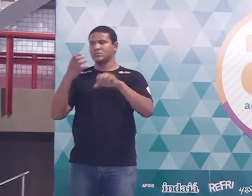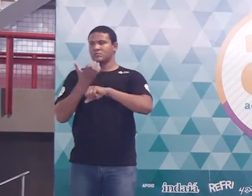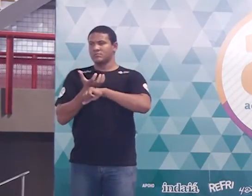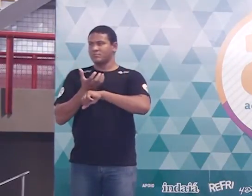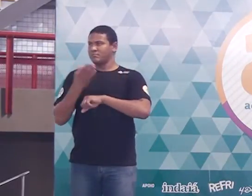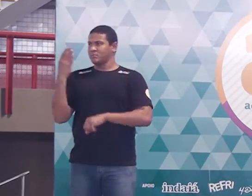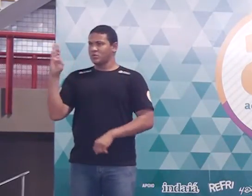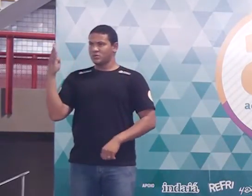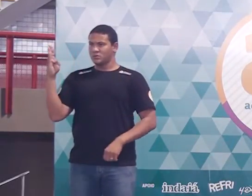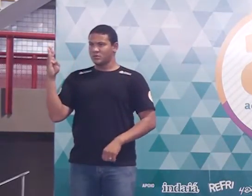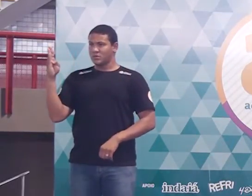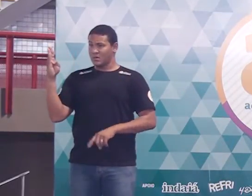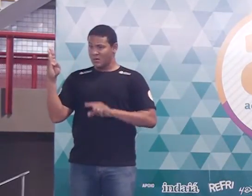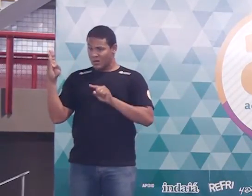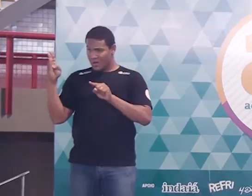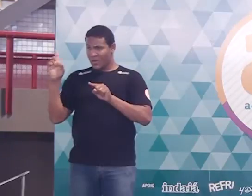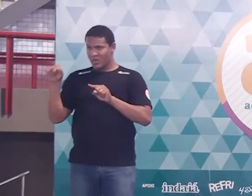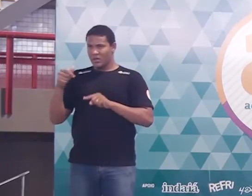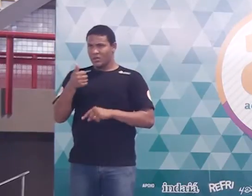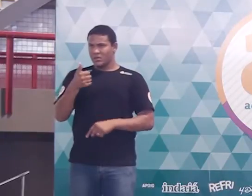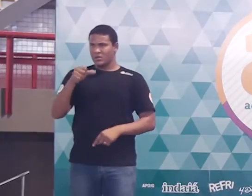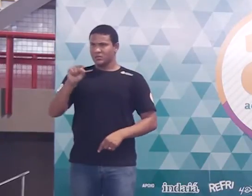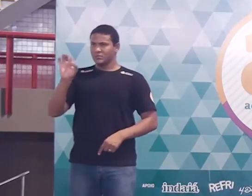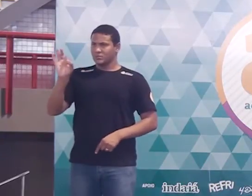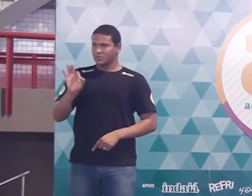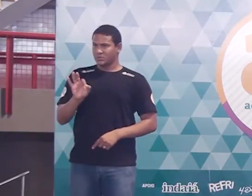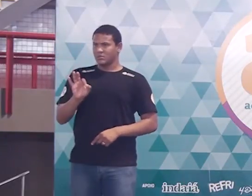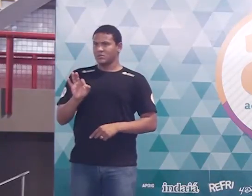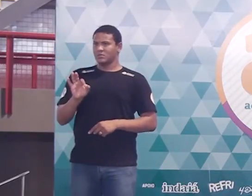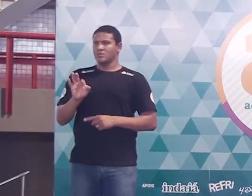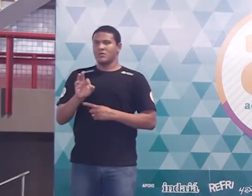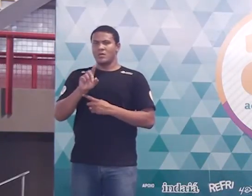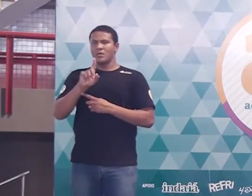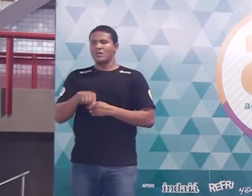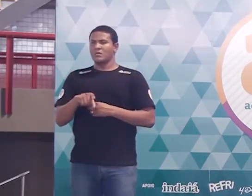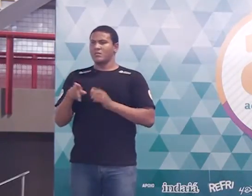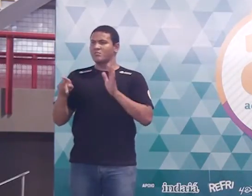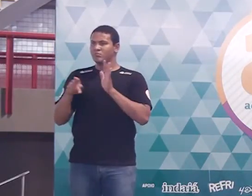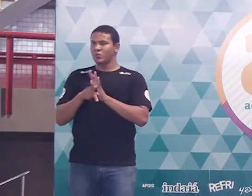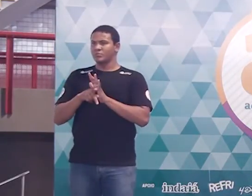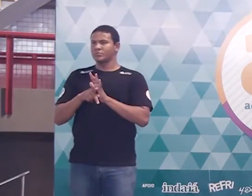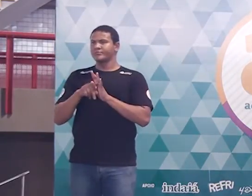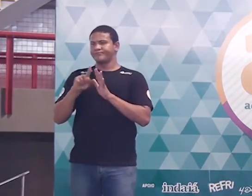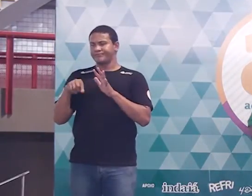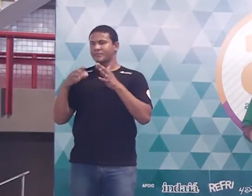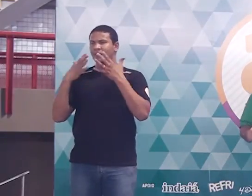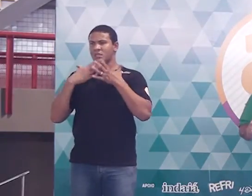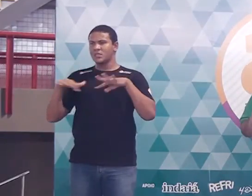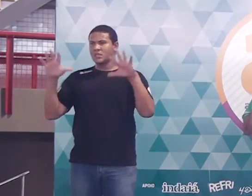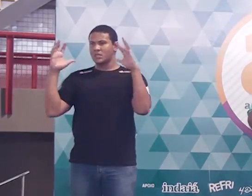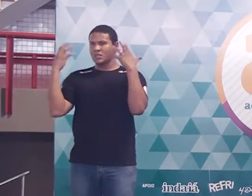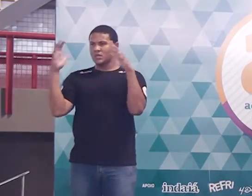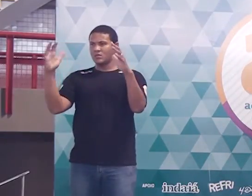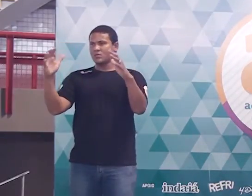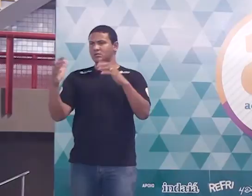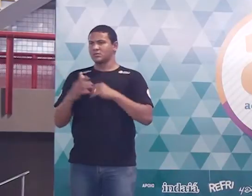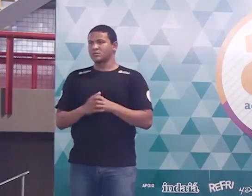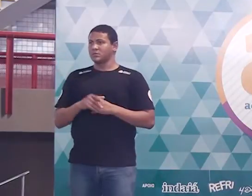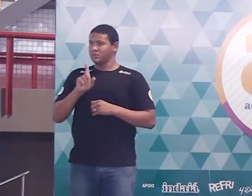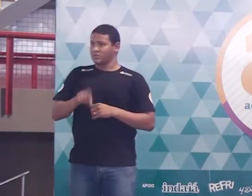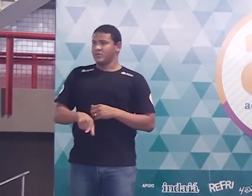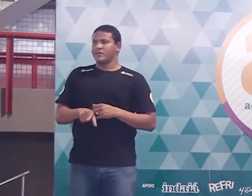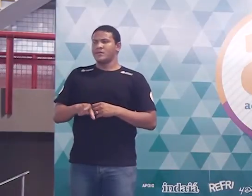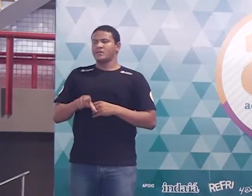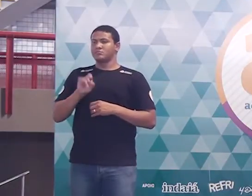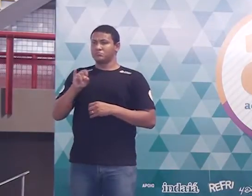cerca de 18% das questões envolveram o assunto que? Ecologia. Então, se você se prepara